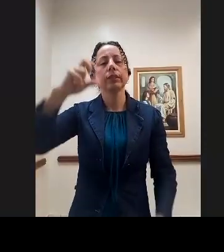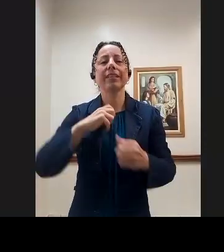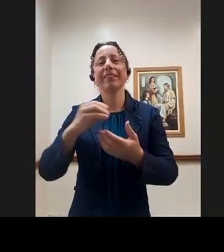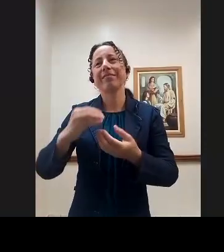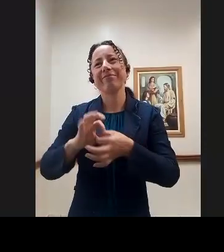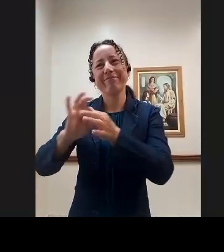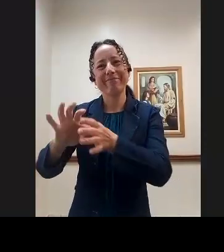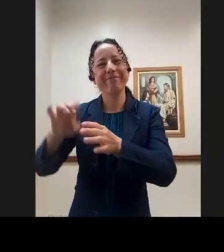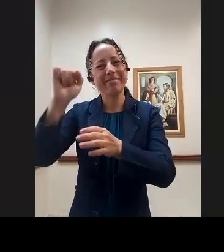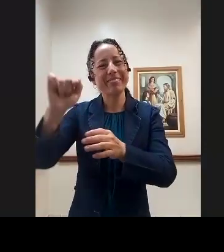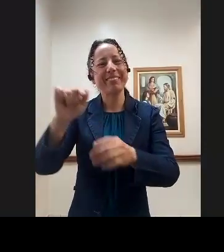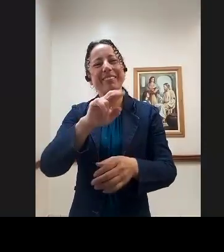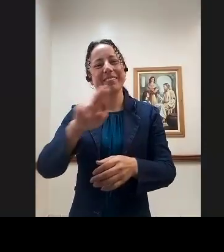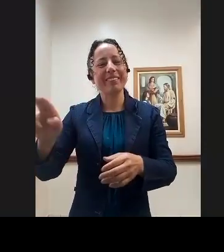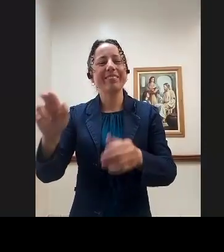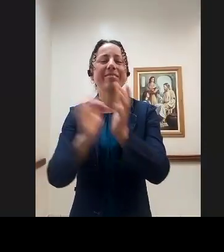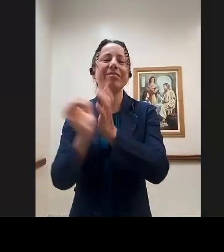de Jesus Cristo. Amém.